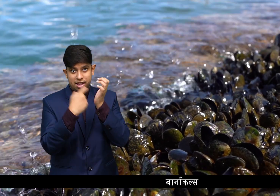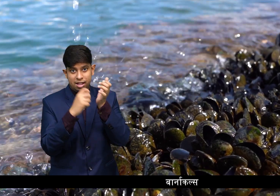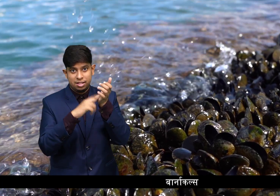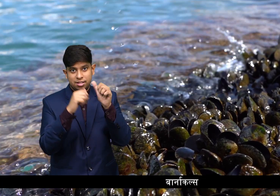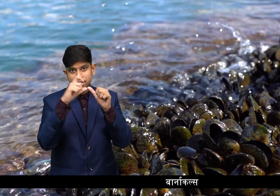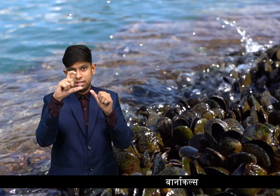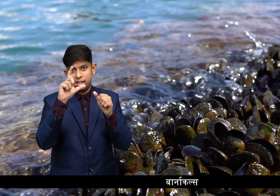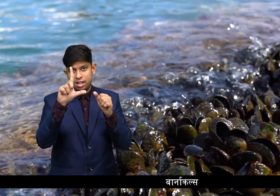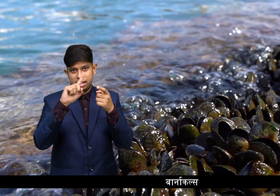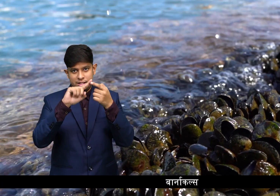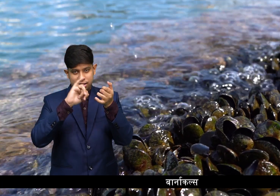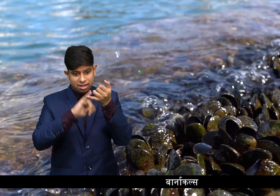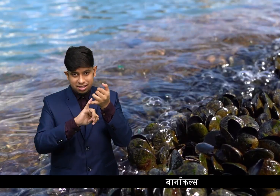बर्नाकल्स और